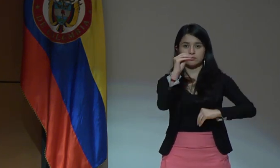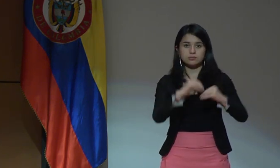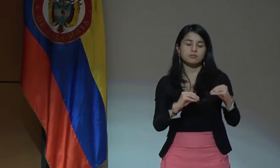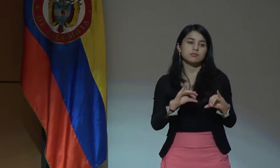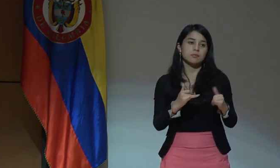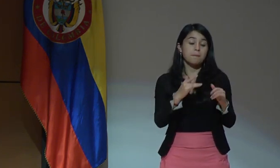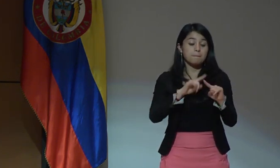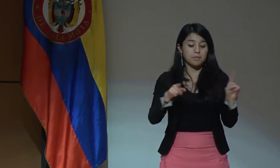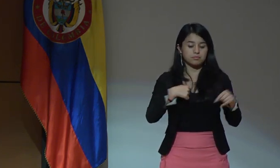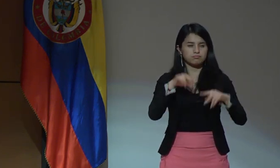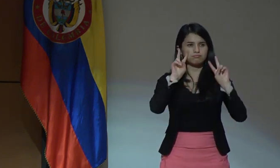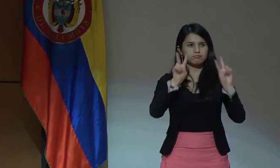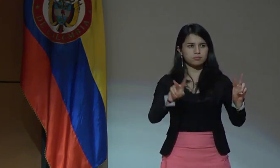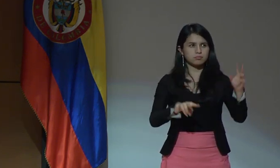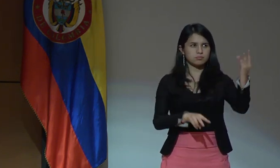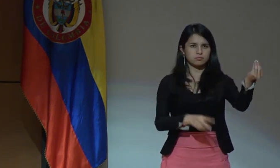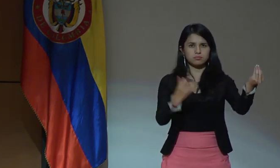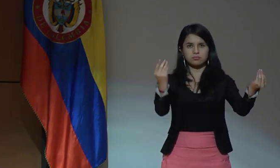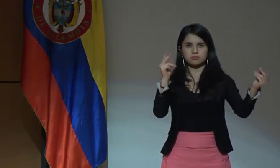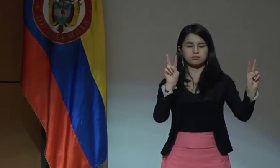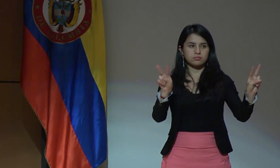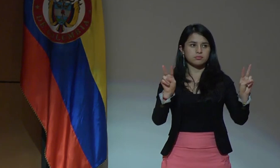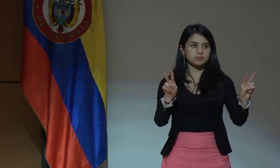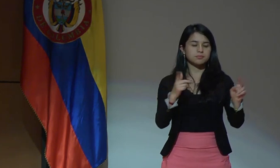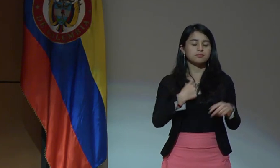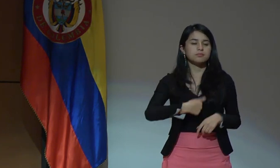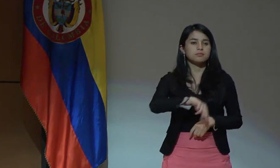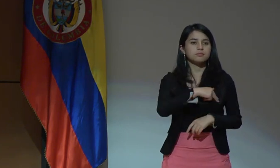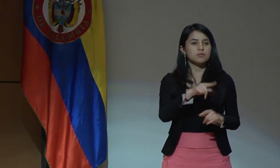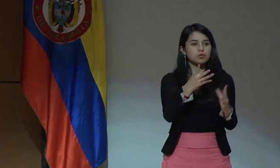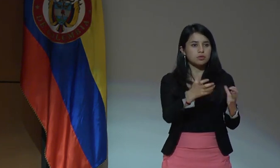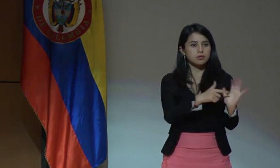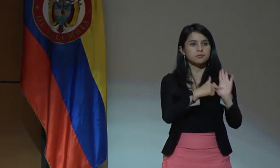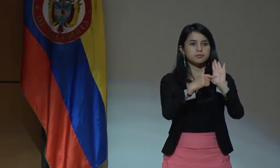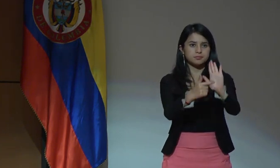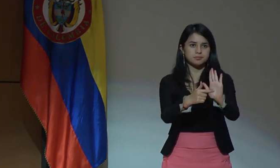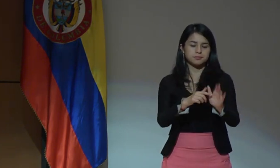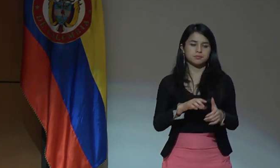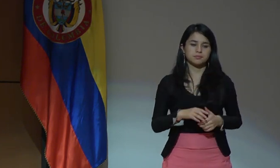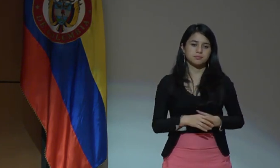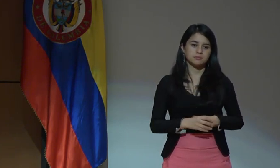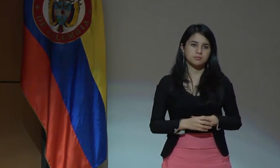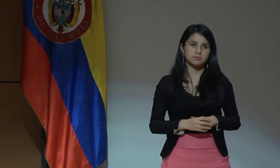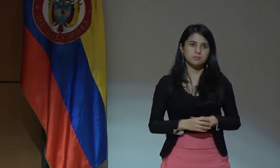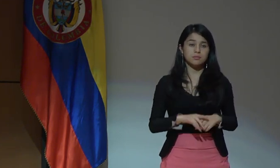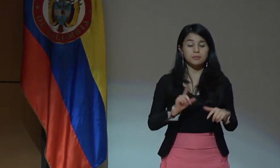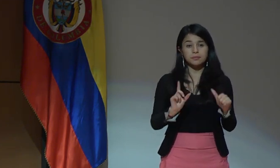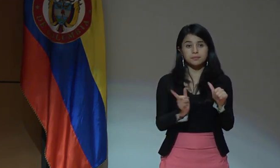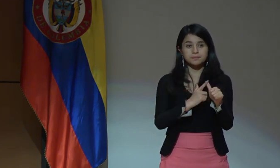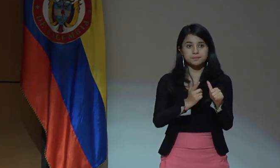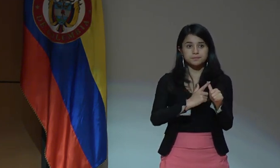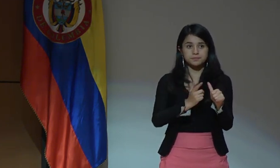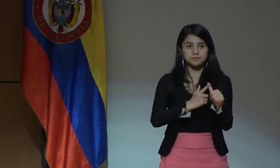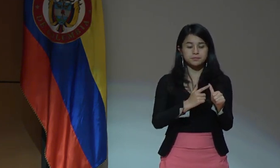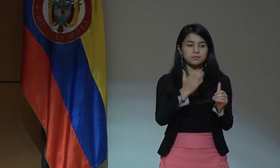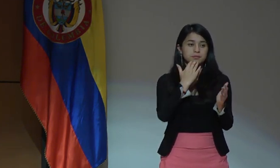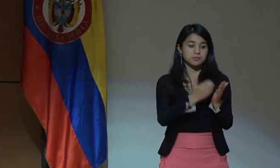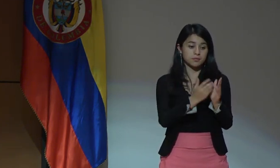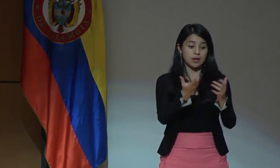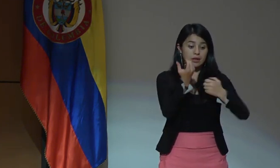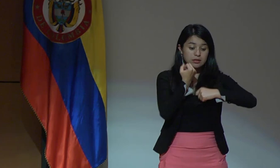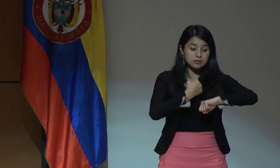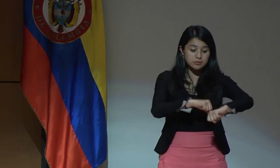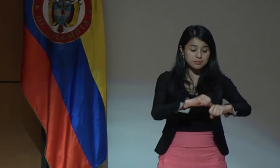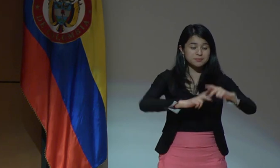veo dos aspectos que me parece muy interesante mencionarlos. En primer lugar, que los esfuerzos